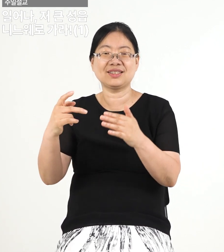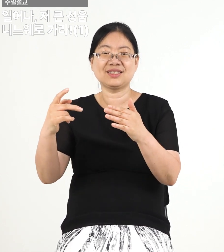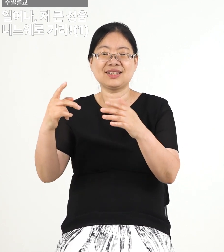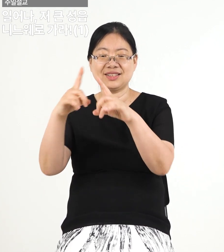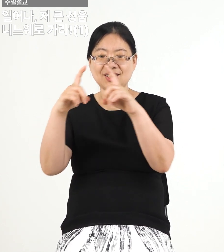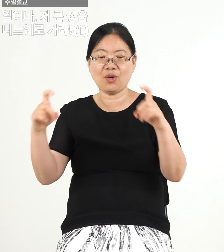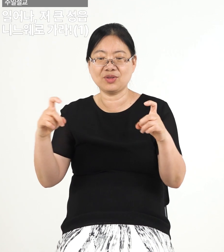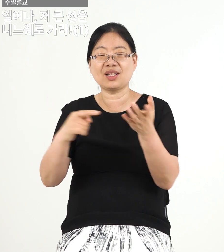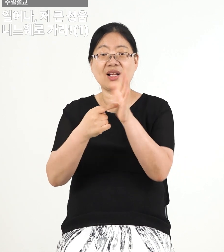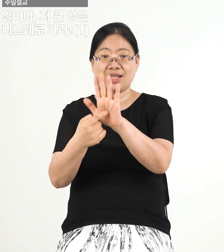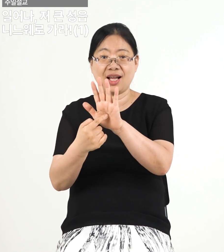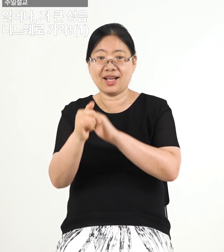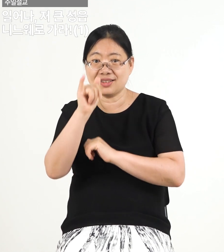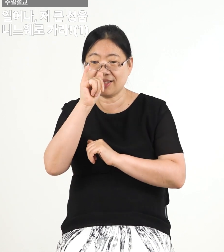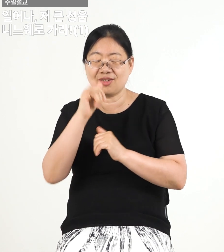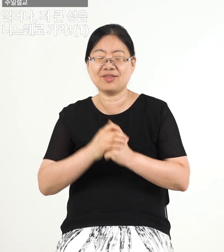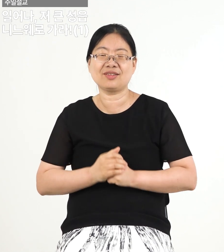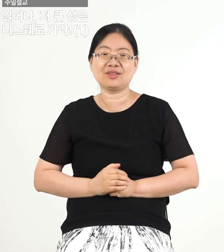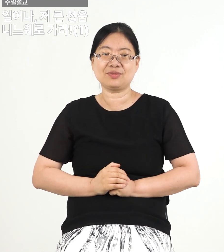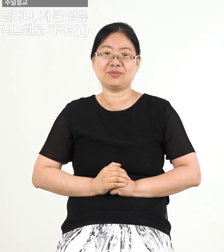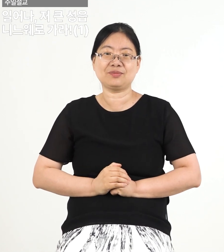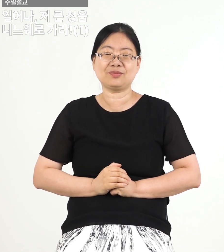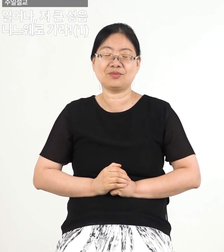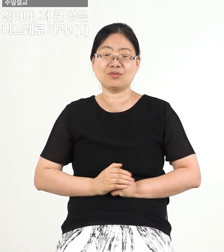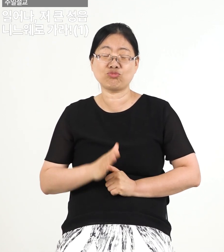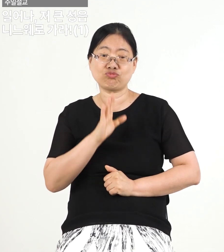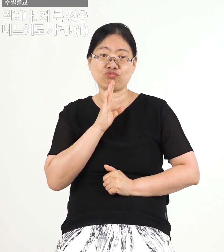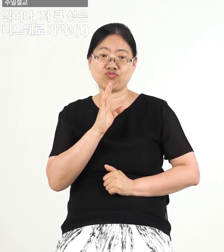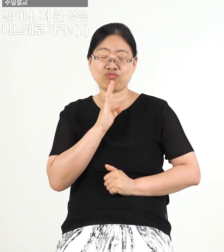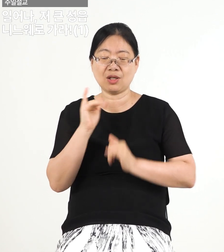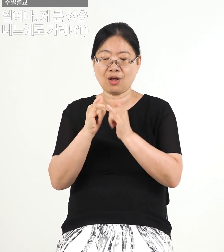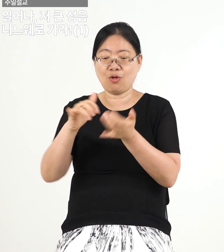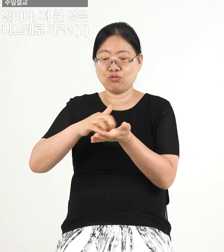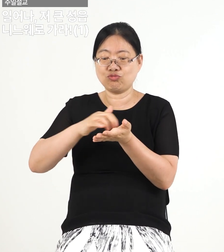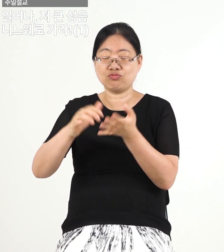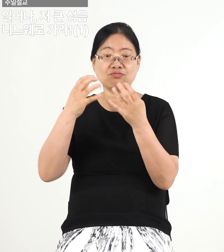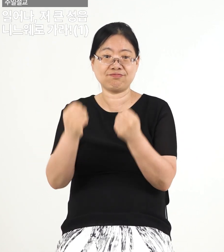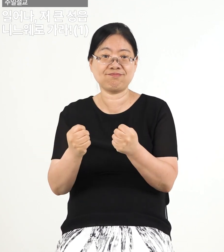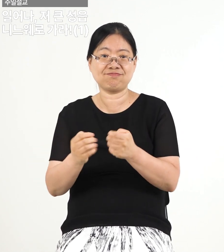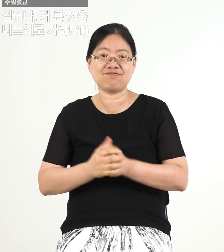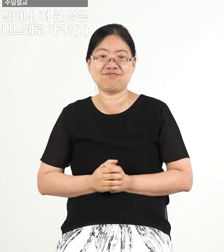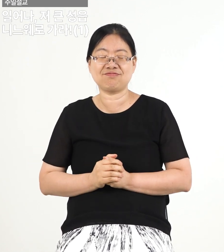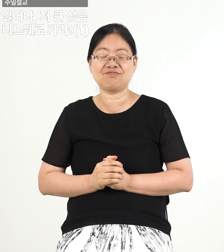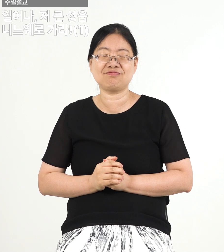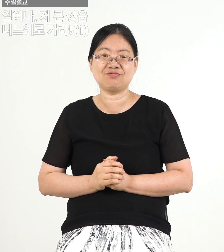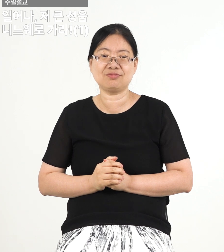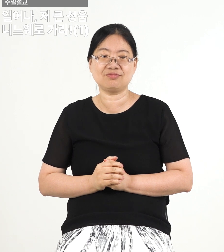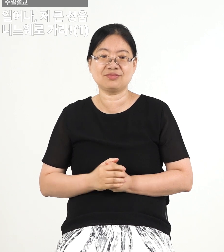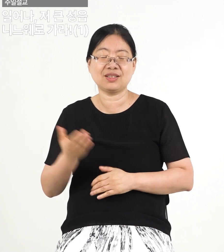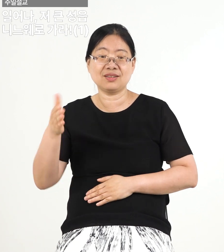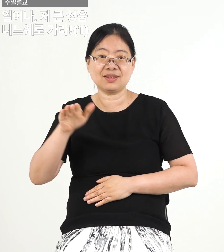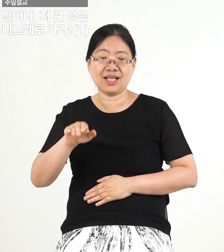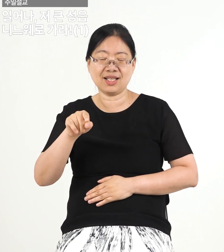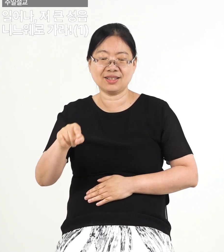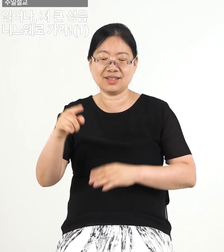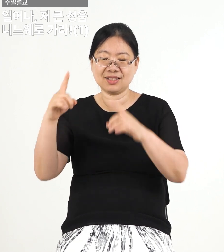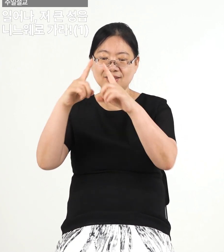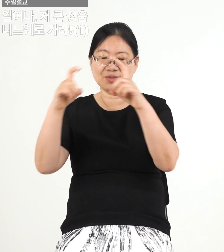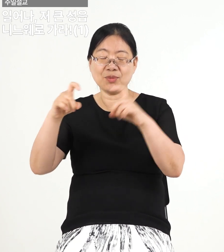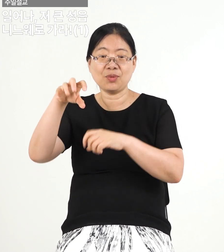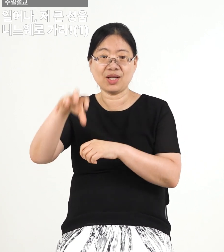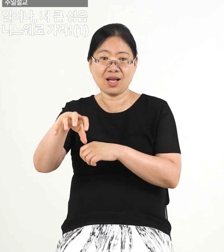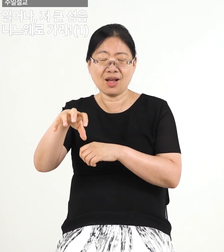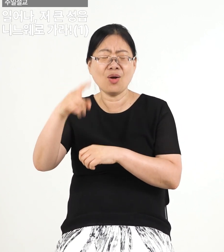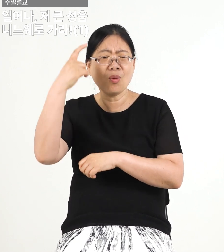성읍이라고 묘사를 합니다. 그리고 실질적으로 인구도 많았어요. 그런데 이 도성에